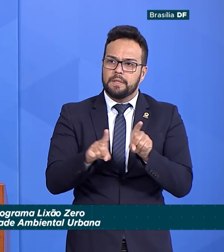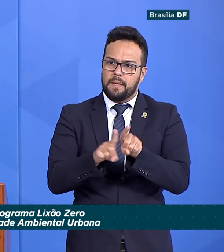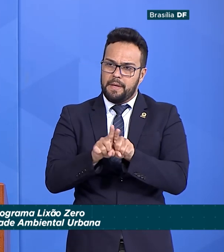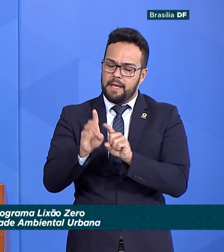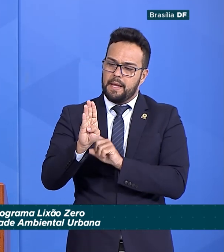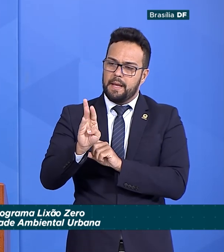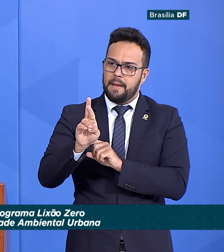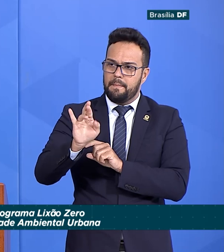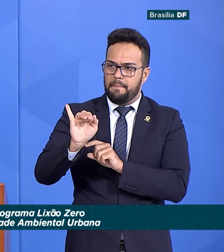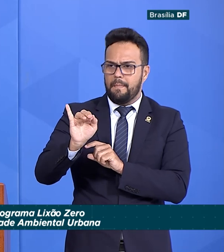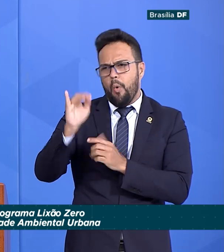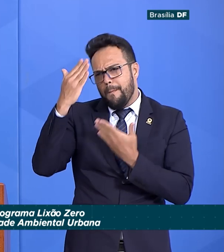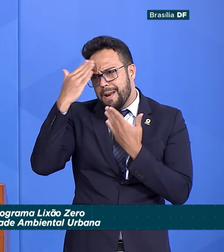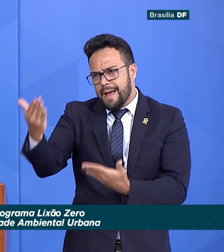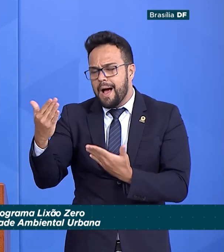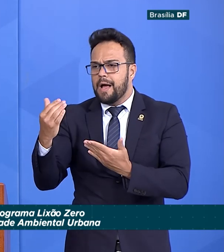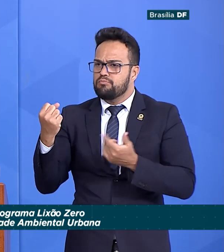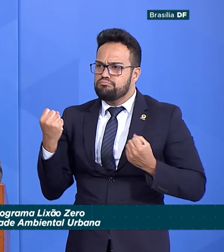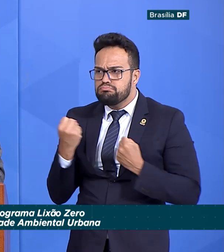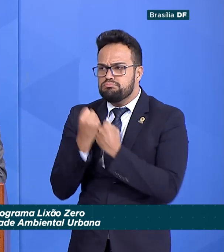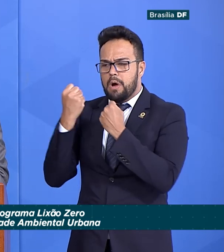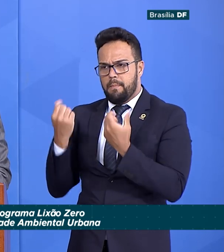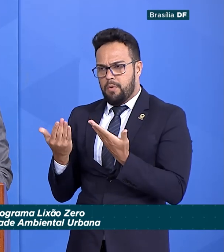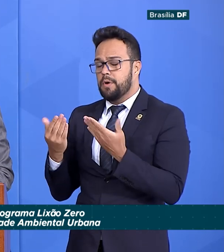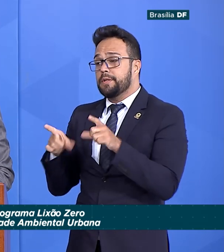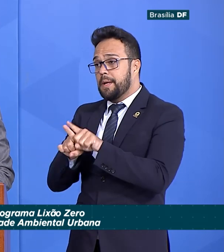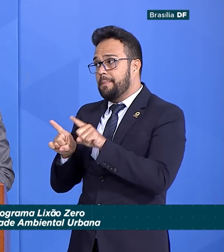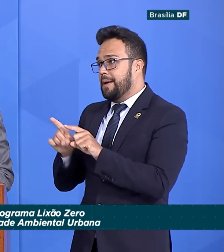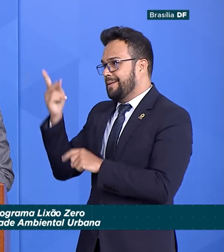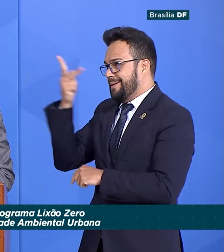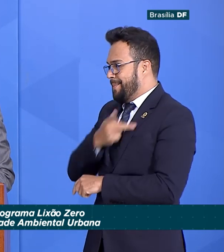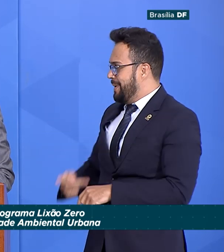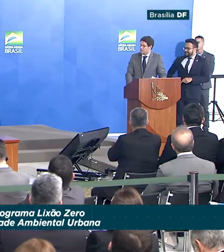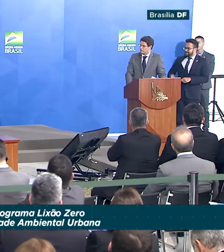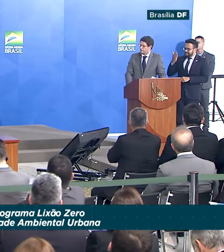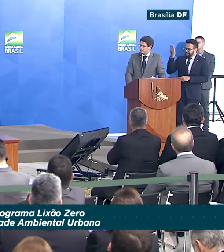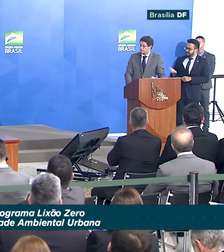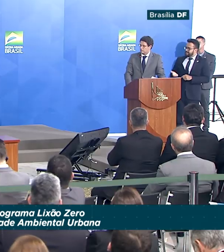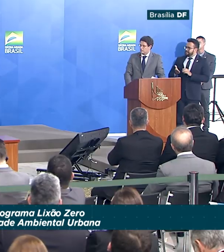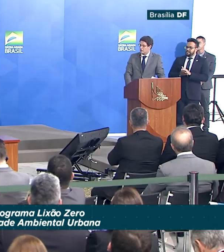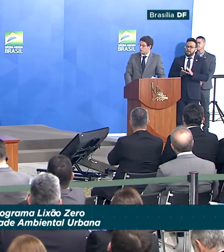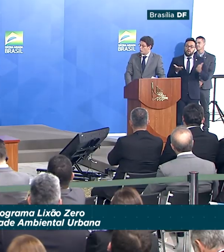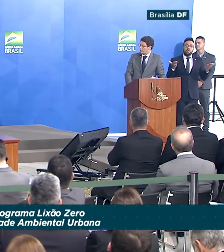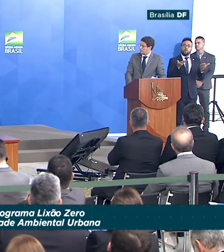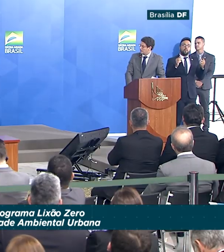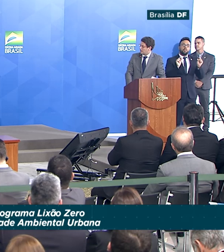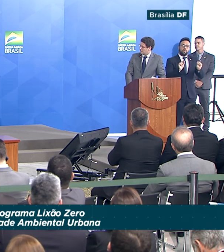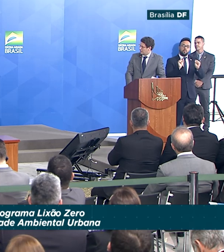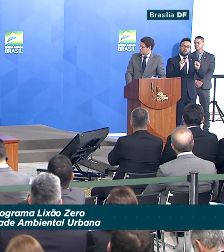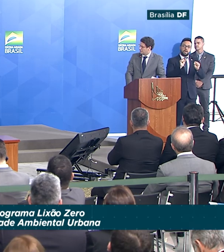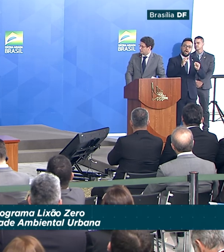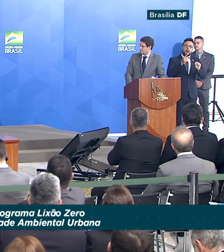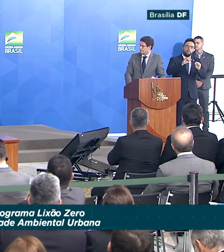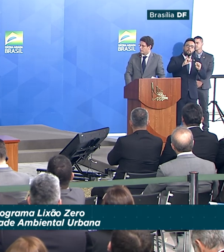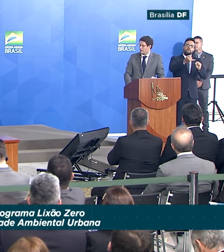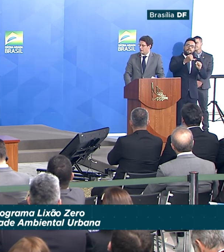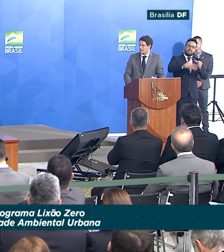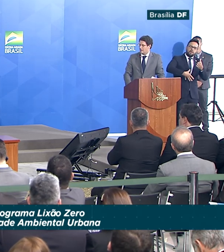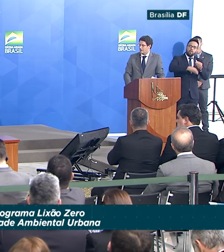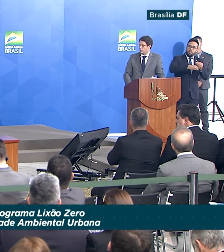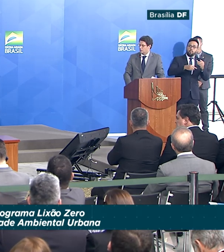aí pelo apoio que nos tem dado. Aliás, senhor presidente, há uma visão de complementariedade, não